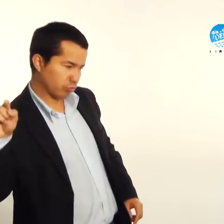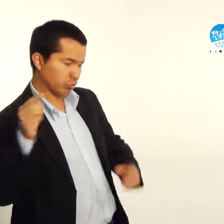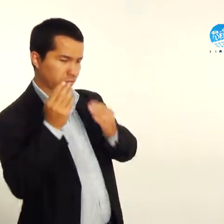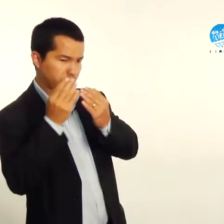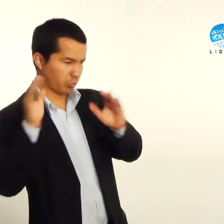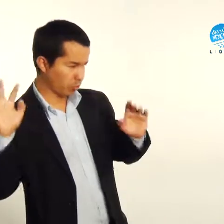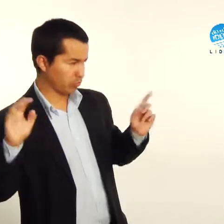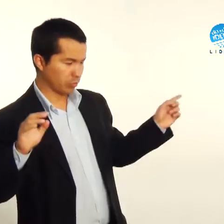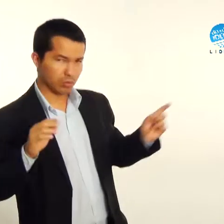aqui.